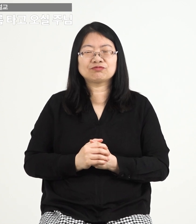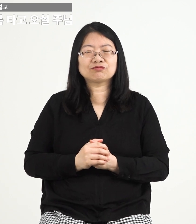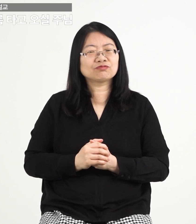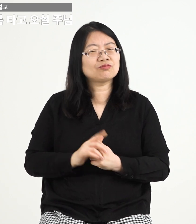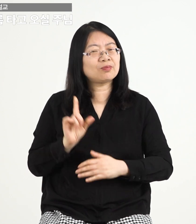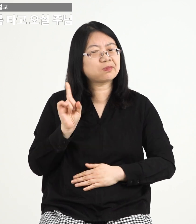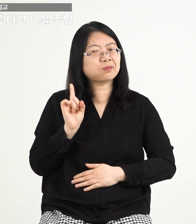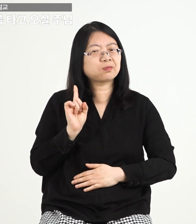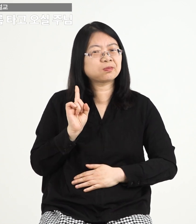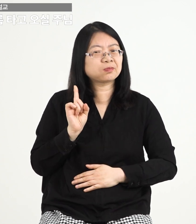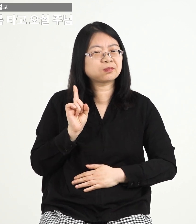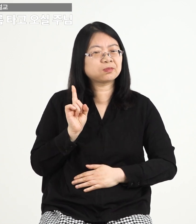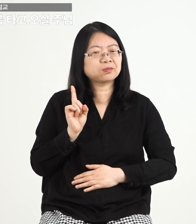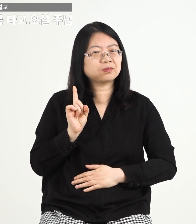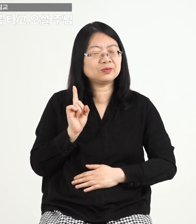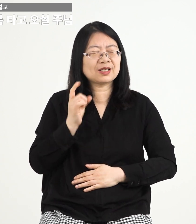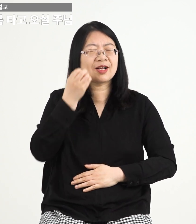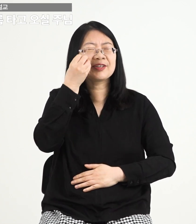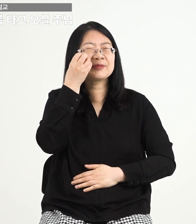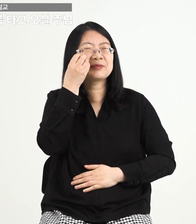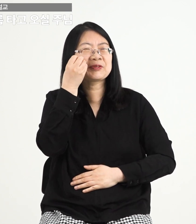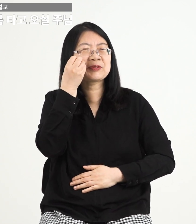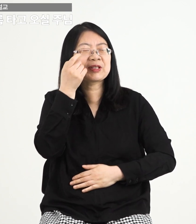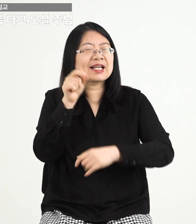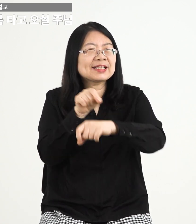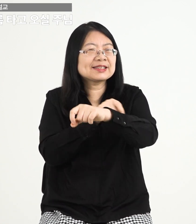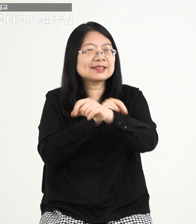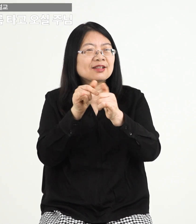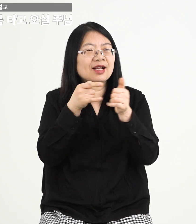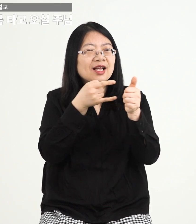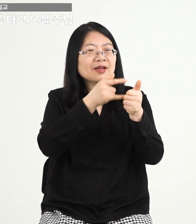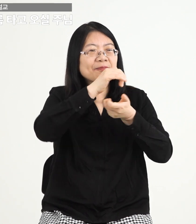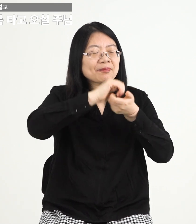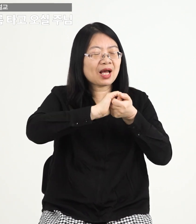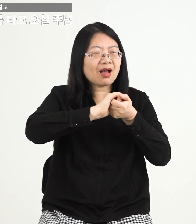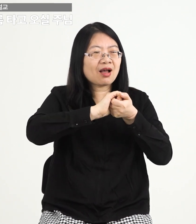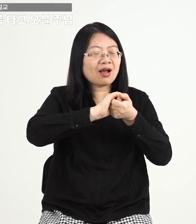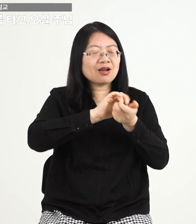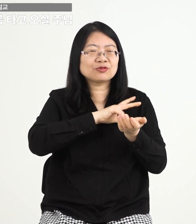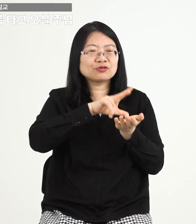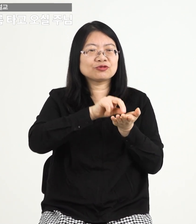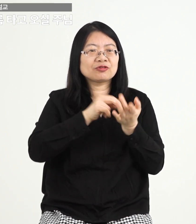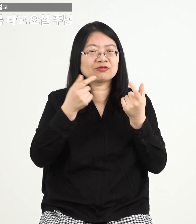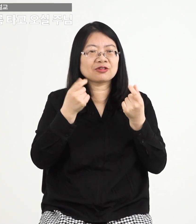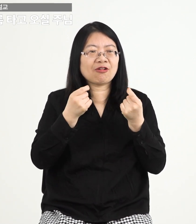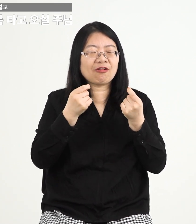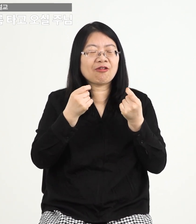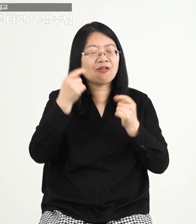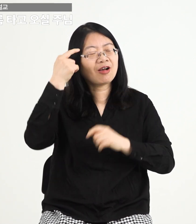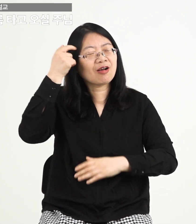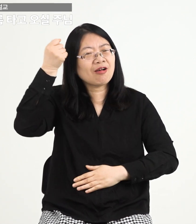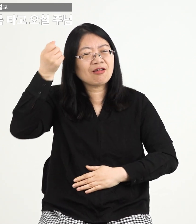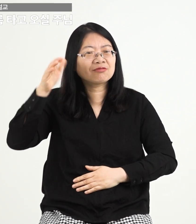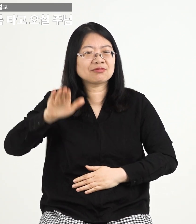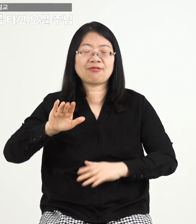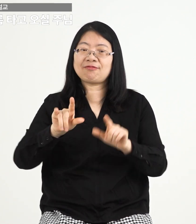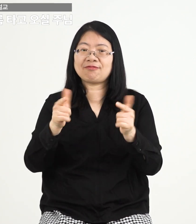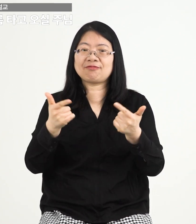굉장히 무슨 신비스럽고 특정인에게만 해당하는 주제처럼 이해를 하는데 그렇지